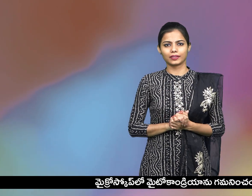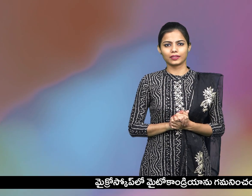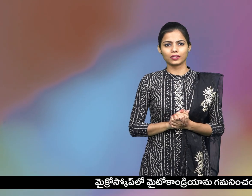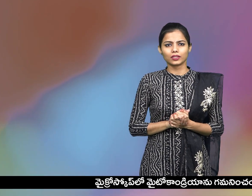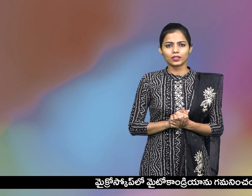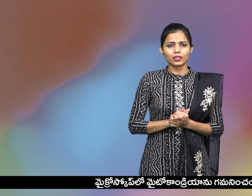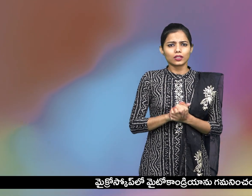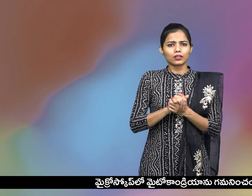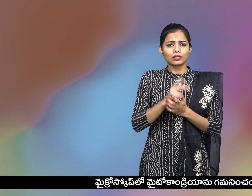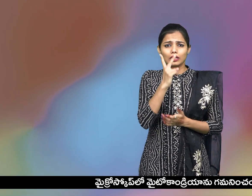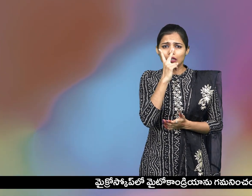మైక్రోస్కోప్లో